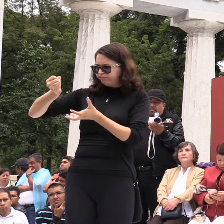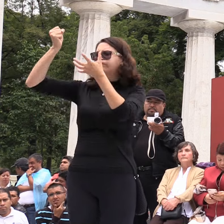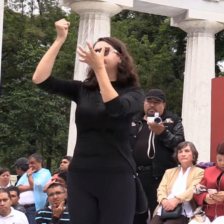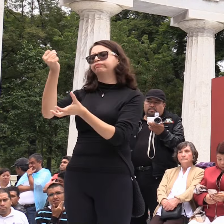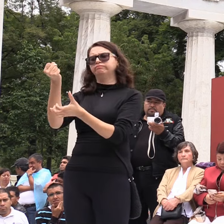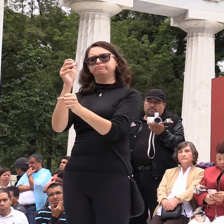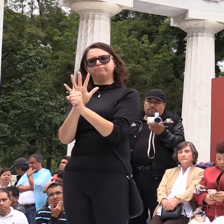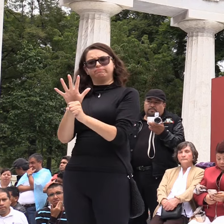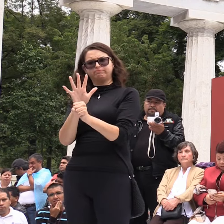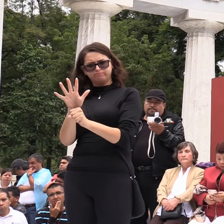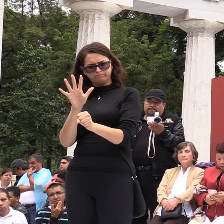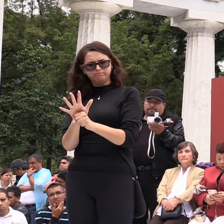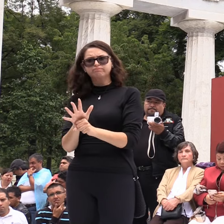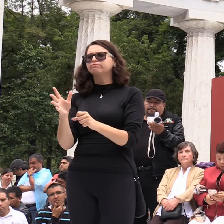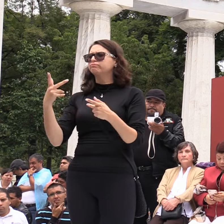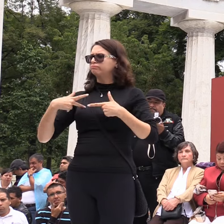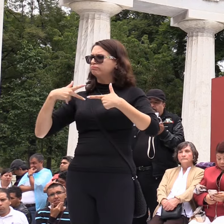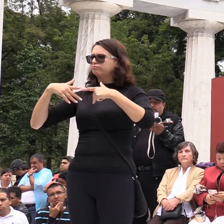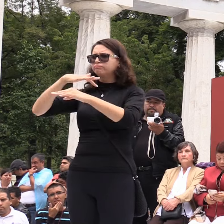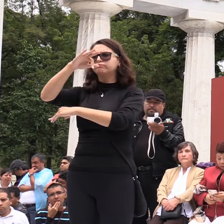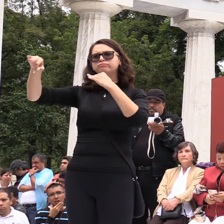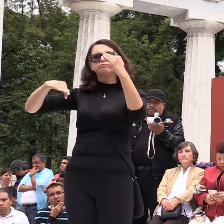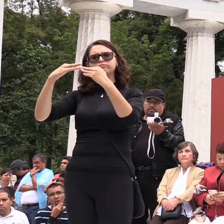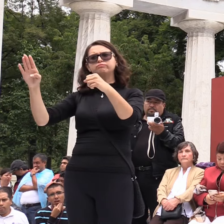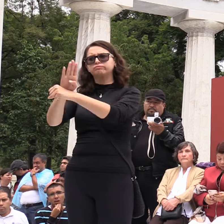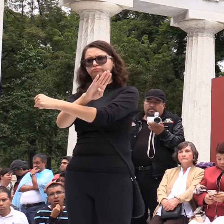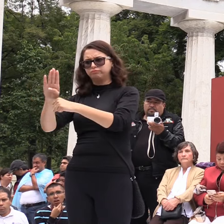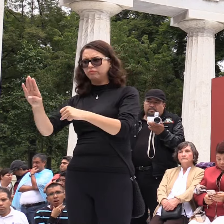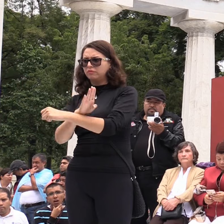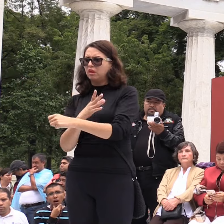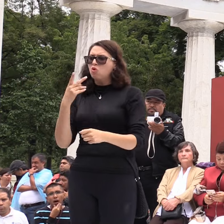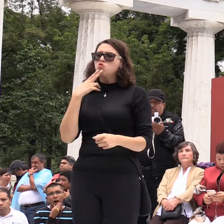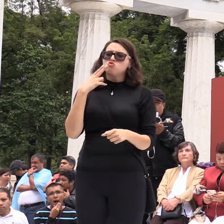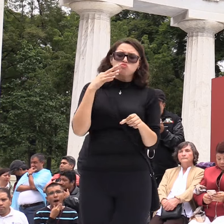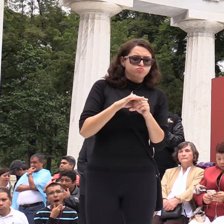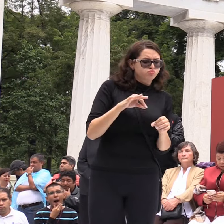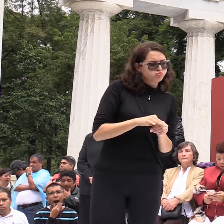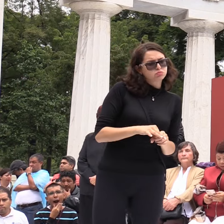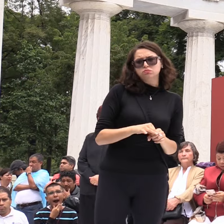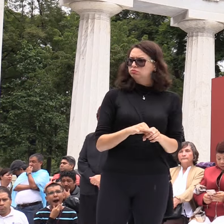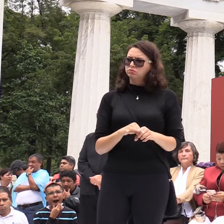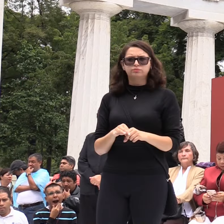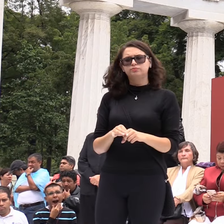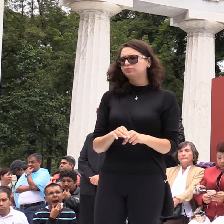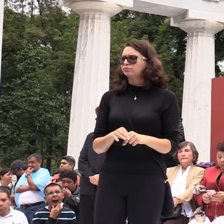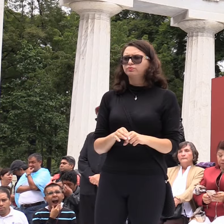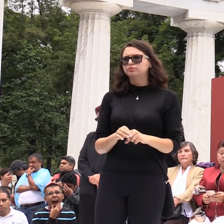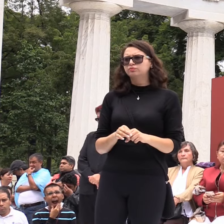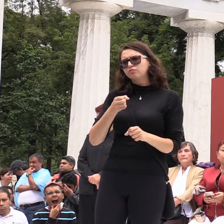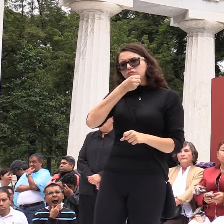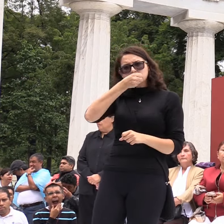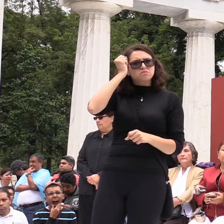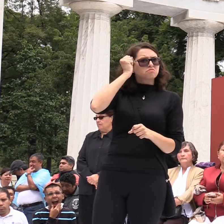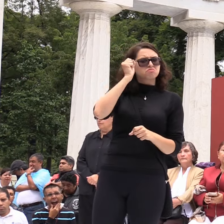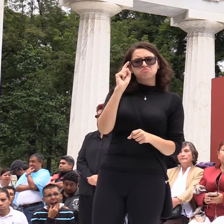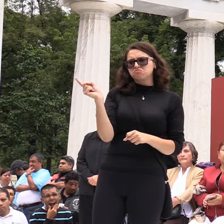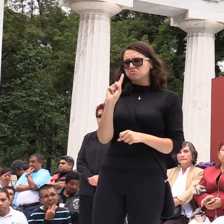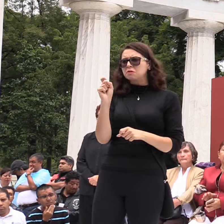digno, con sentido social y no para fines electorales. De la misma manera, con los